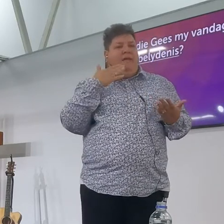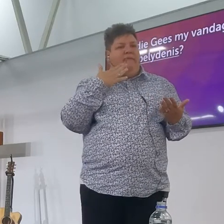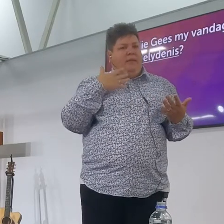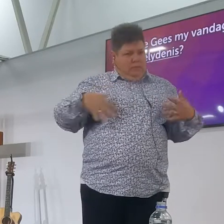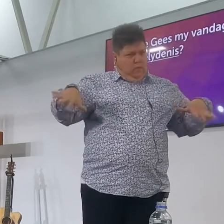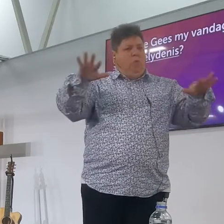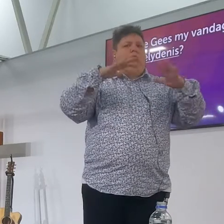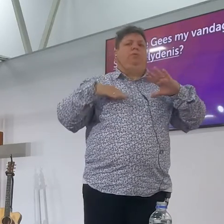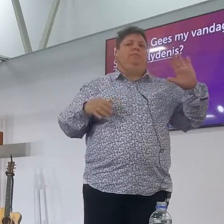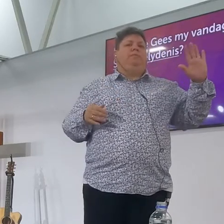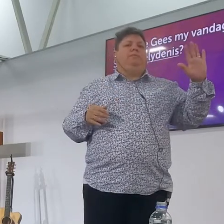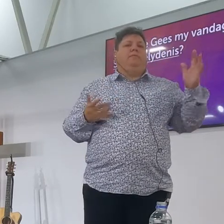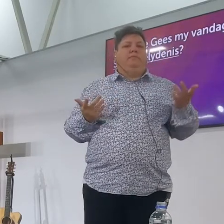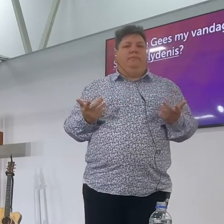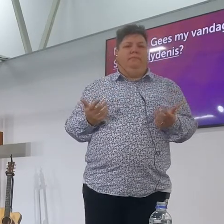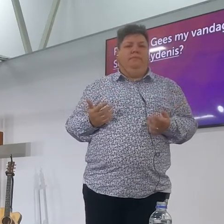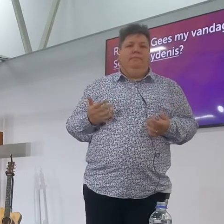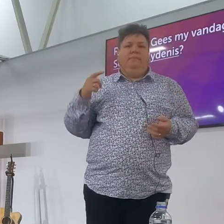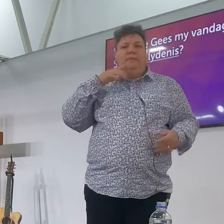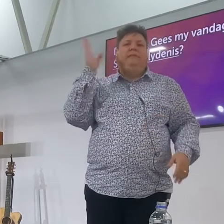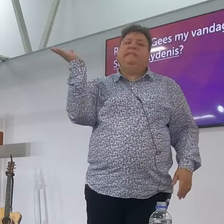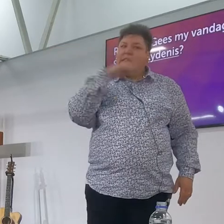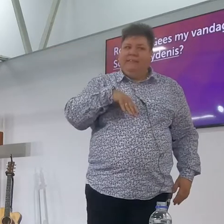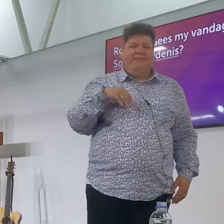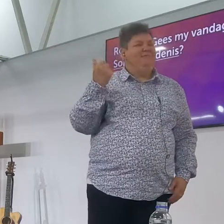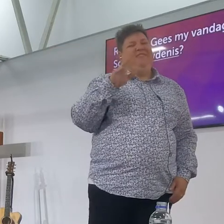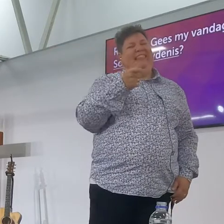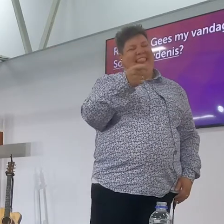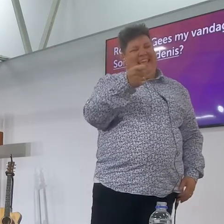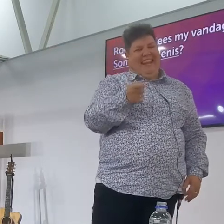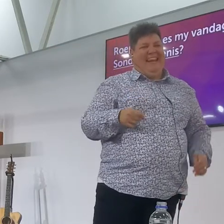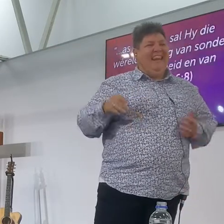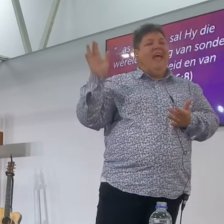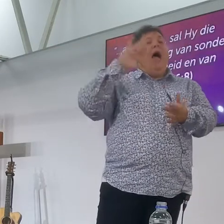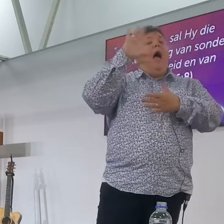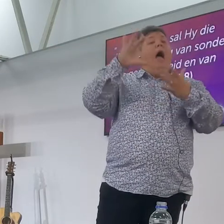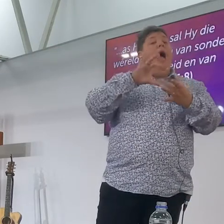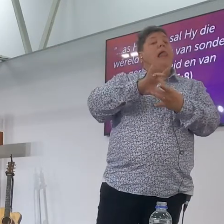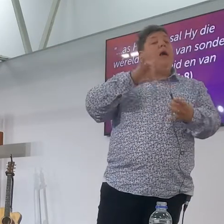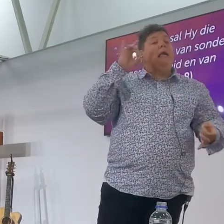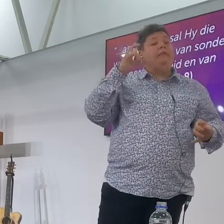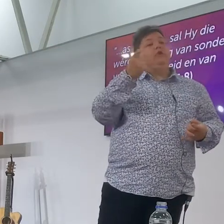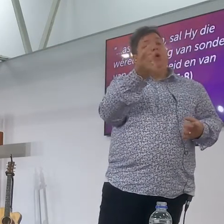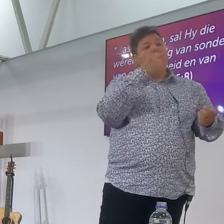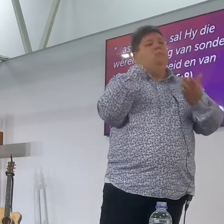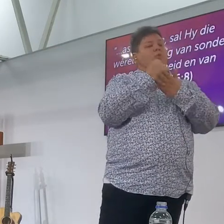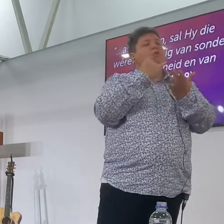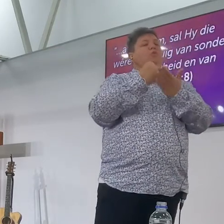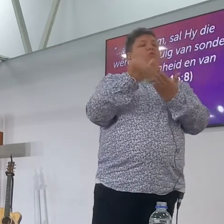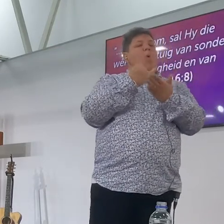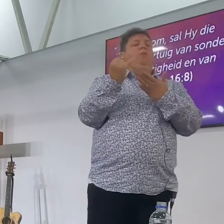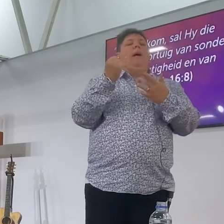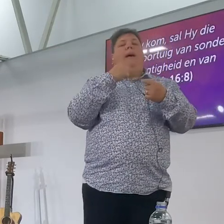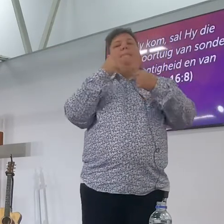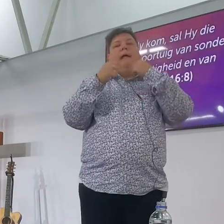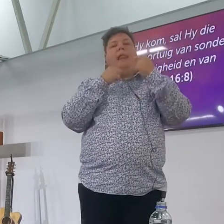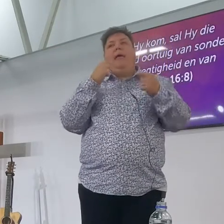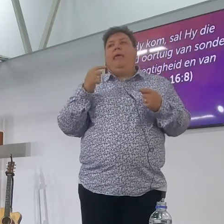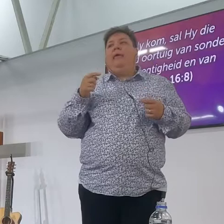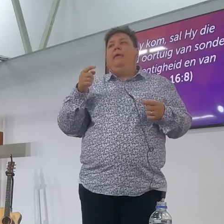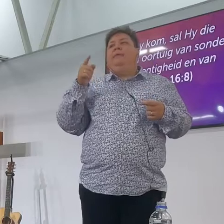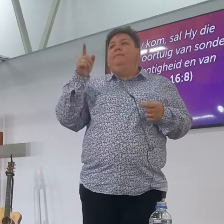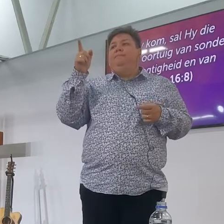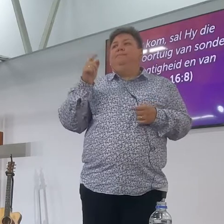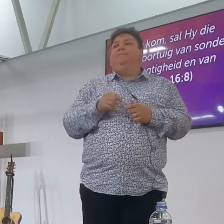wat kom nou sies vir julle. So, die Heilige Gees roep ons ook op tot sondebelydenis. So, hierdie is 'n algemene vers in Johannes 16 vers